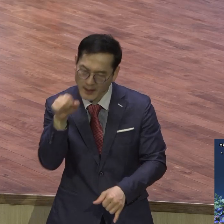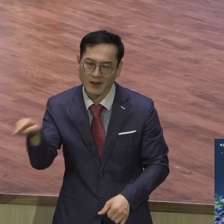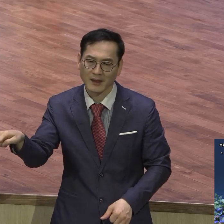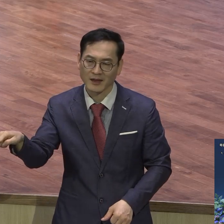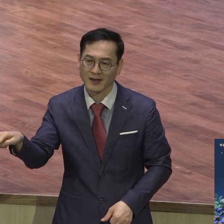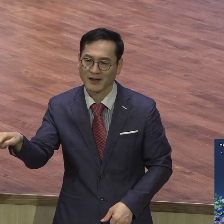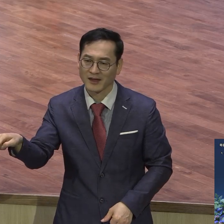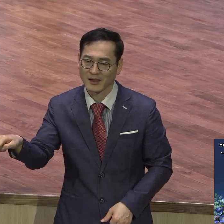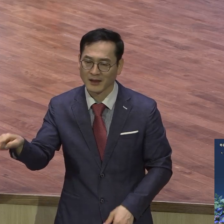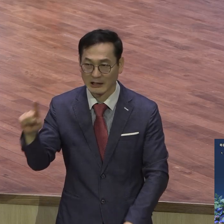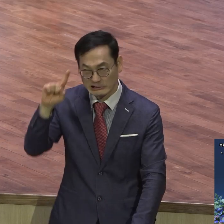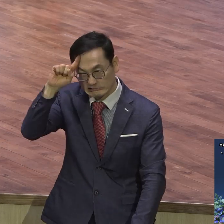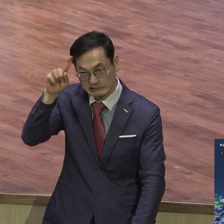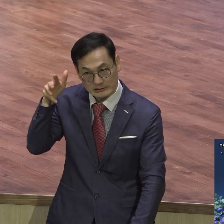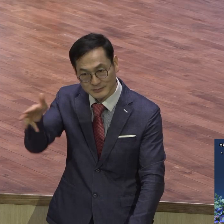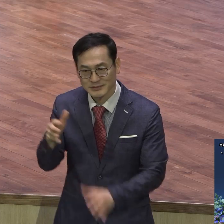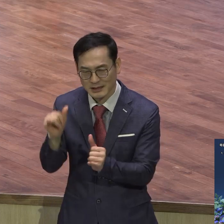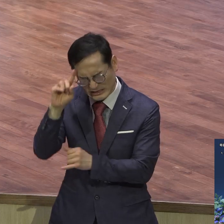결론가시